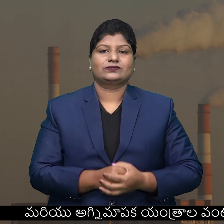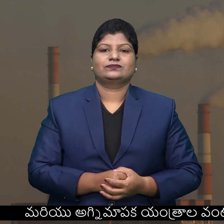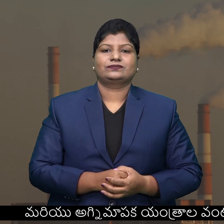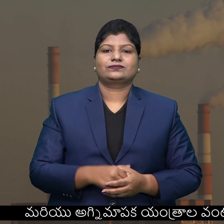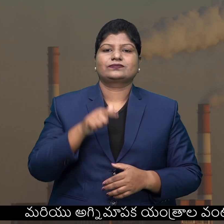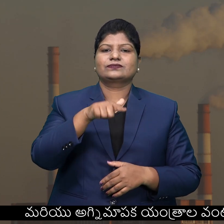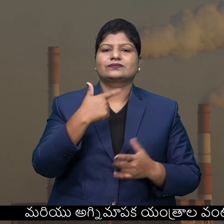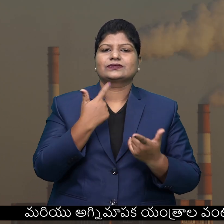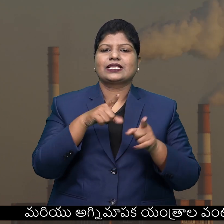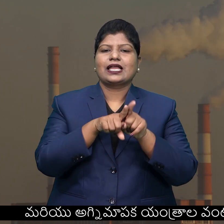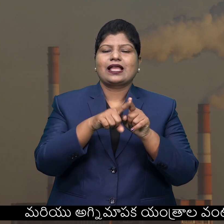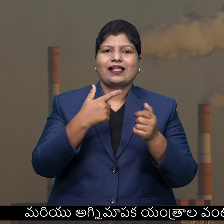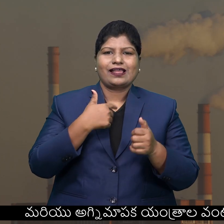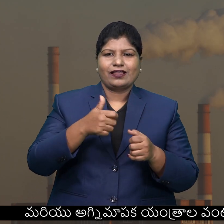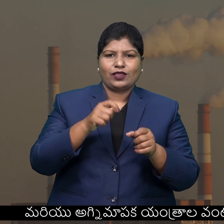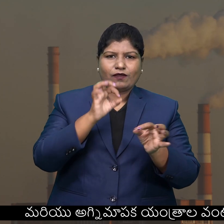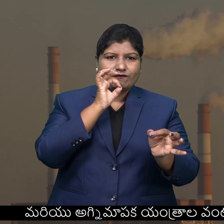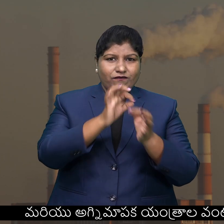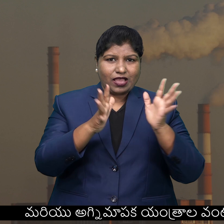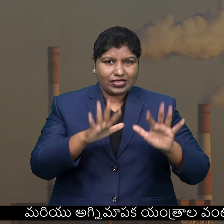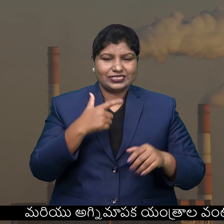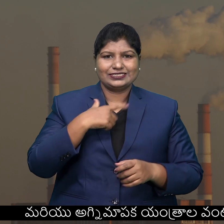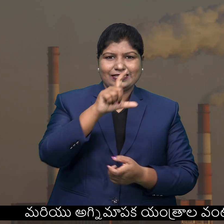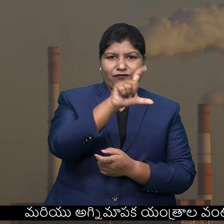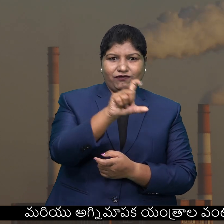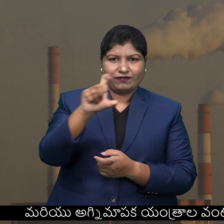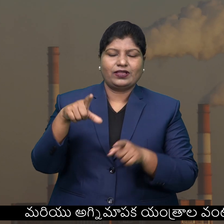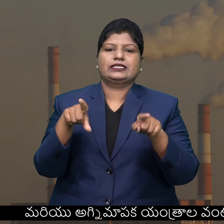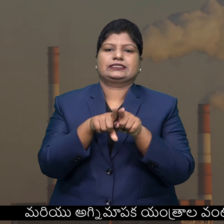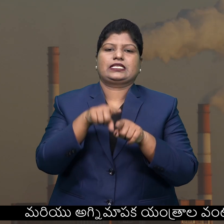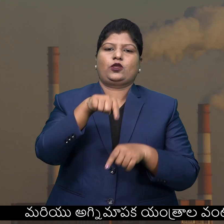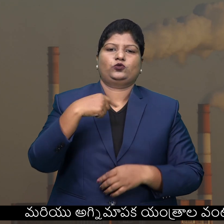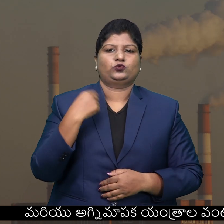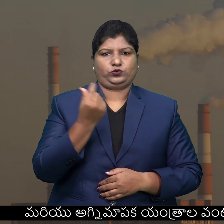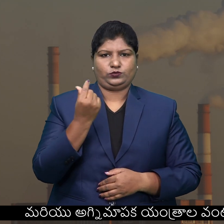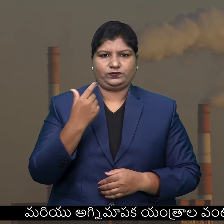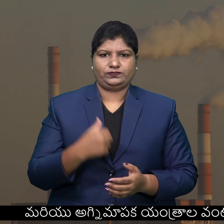అగ్నిమాపక యంత్రాల వంటి కూలింగ్ పరికరాలలో ఉపయోగించబడతాయి.